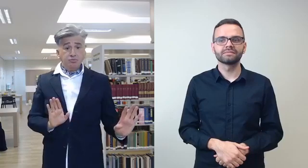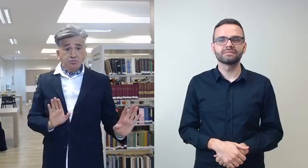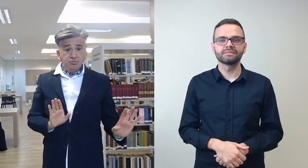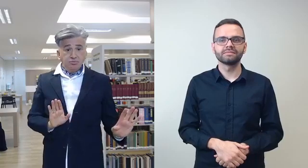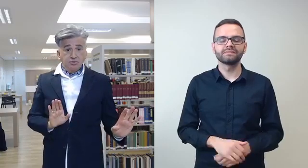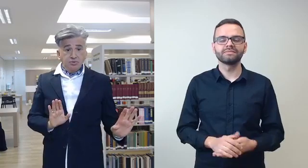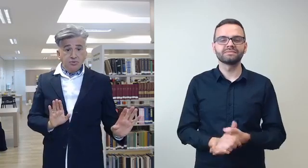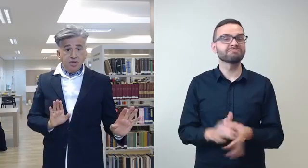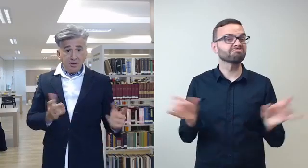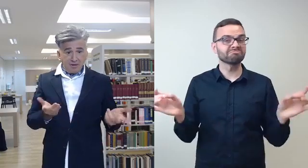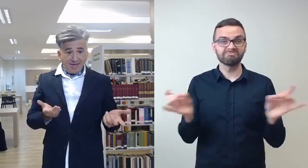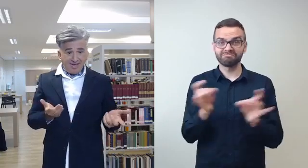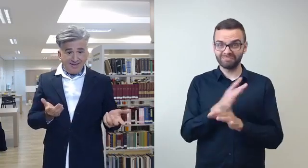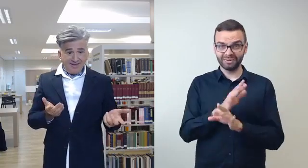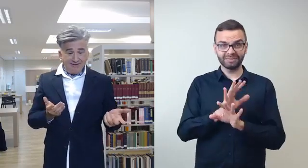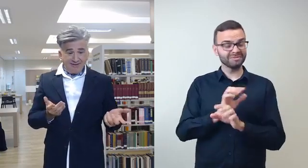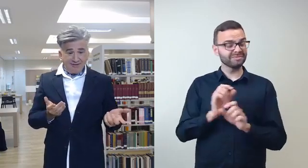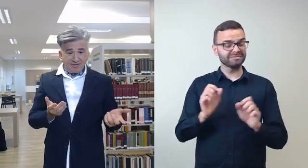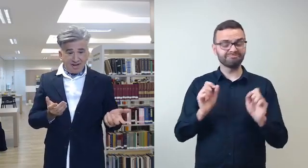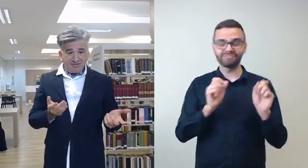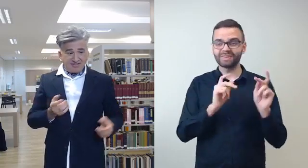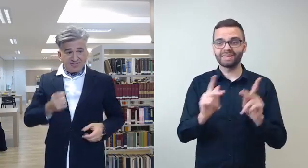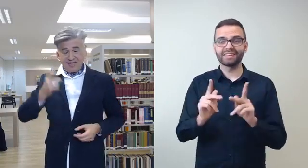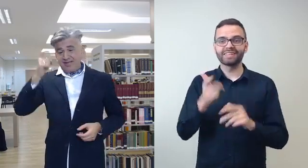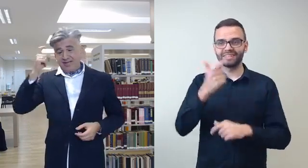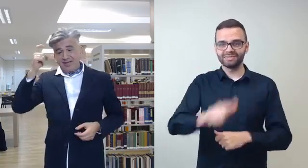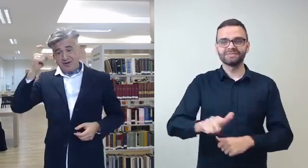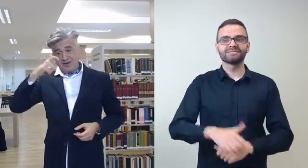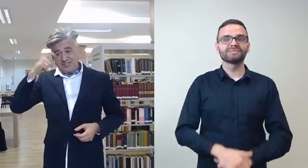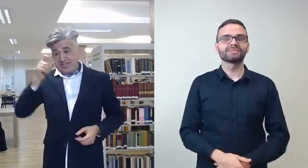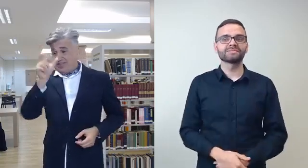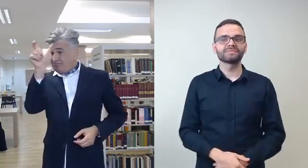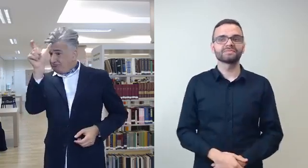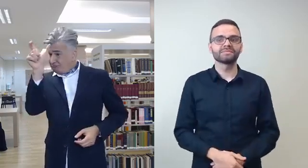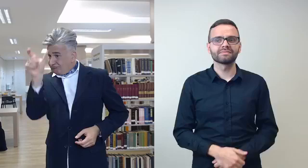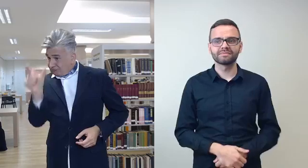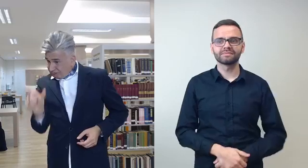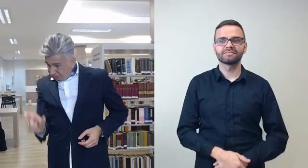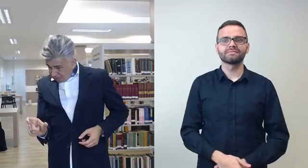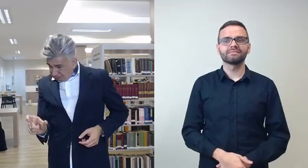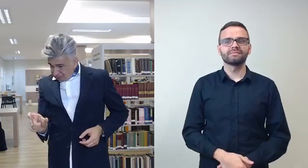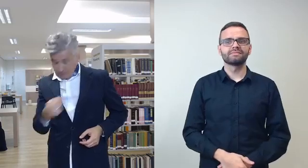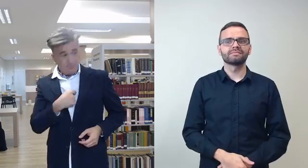Pronto. É ou não é? Outra vez. Rosani,